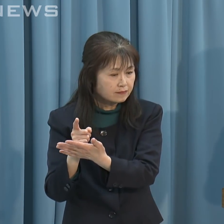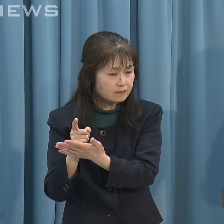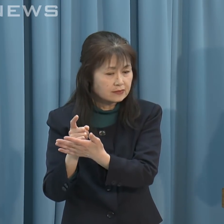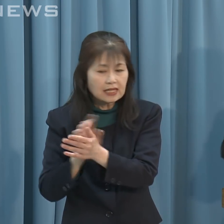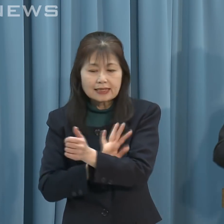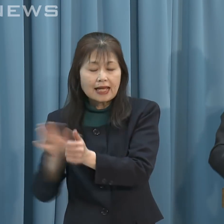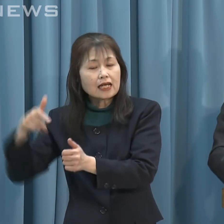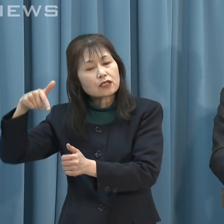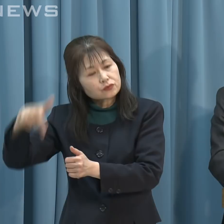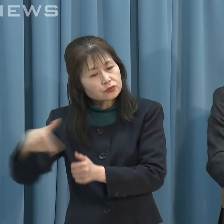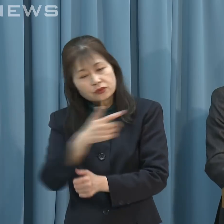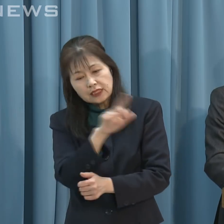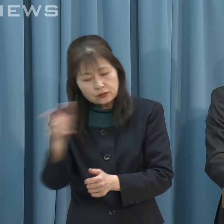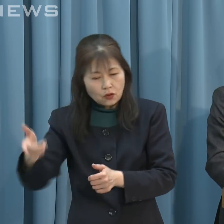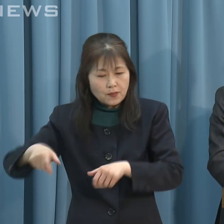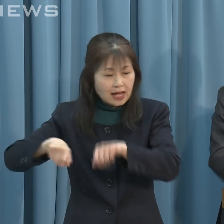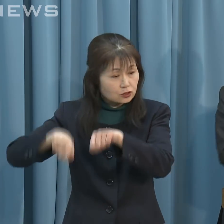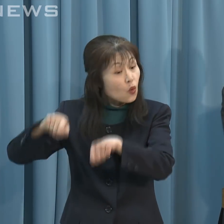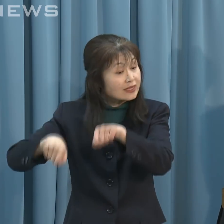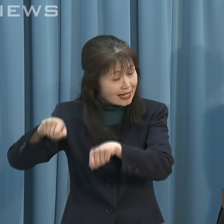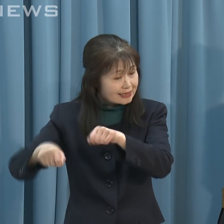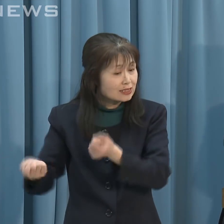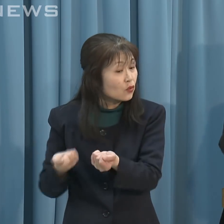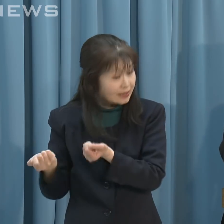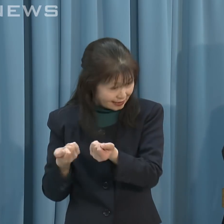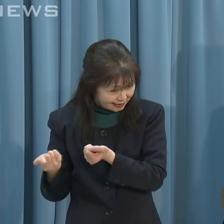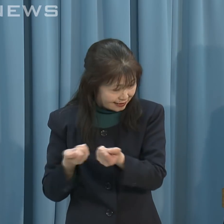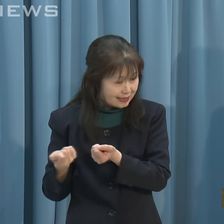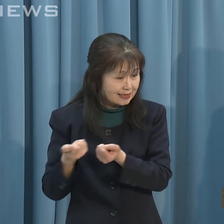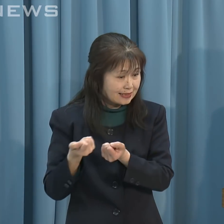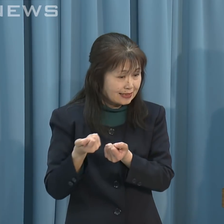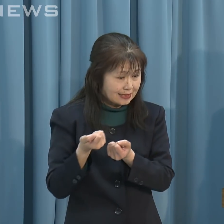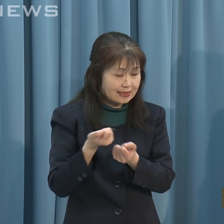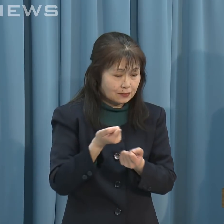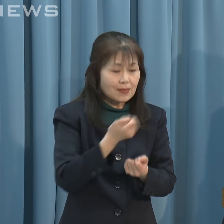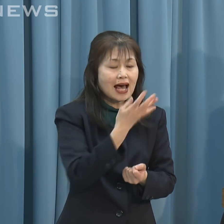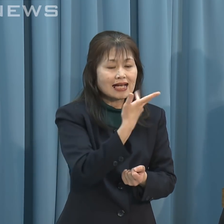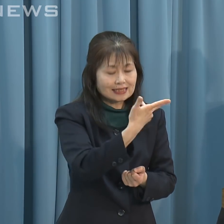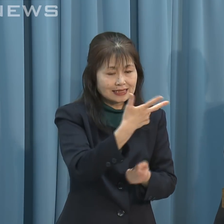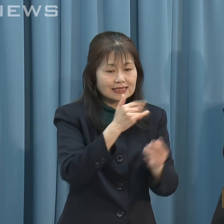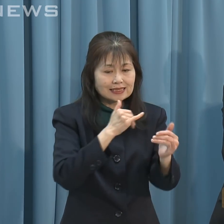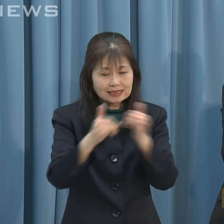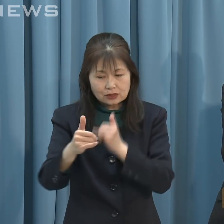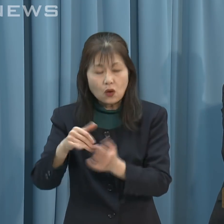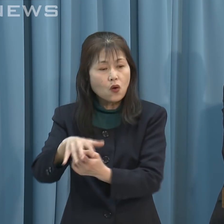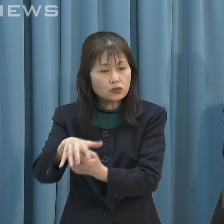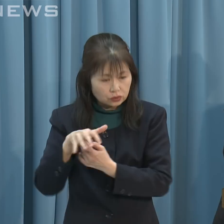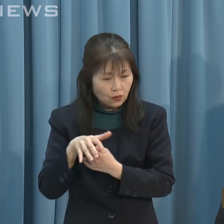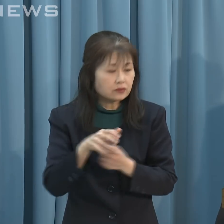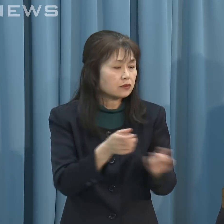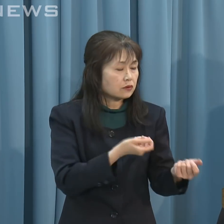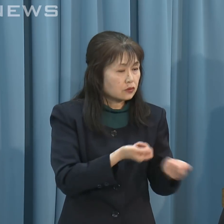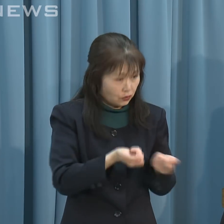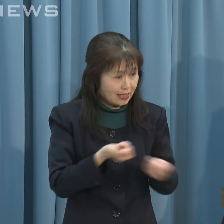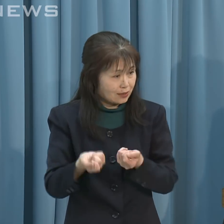府とか、そういったところの調整とかね、それから県内の市町村とかね、そういったところの調整、もう少し